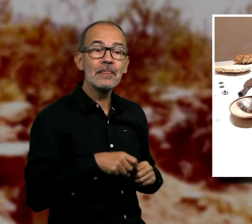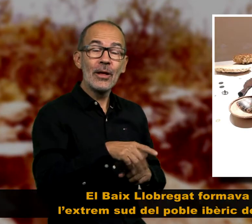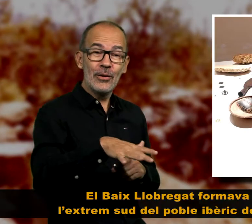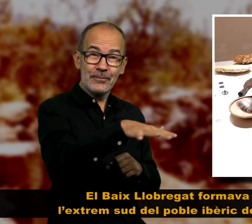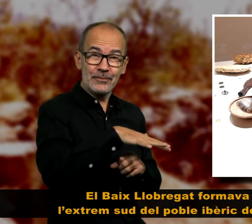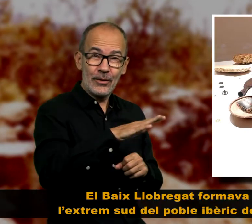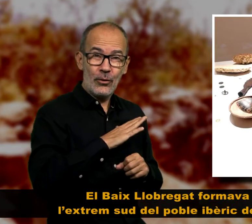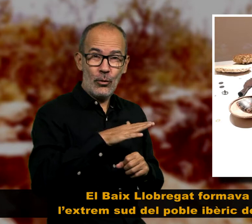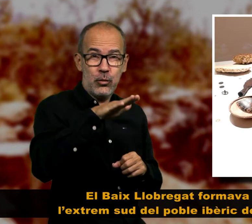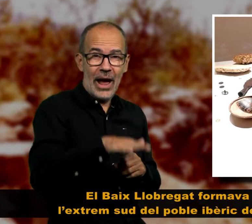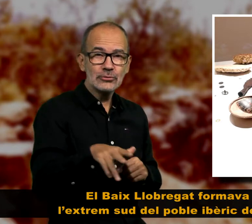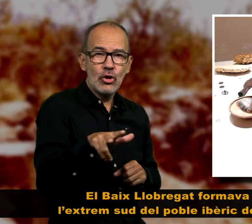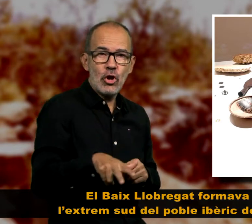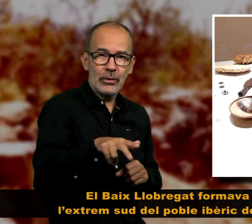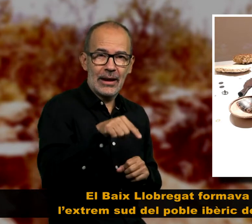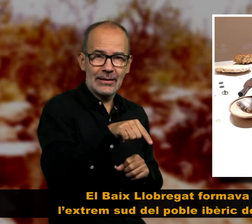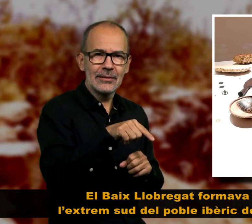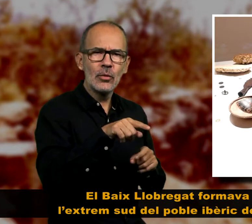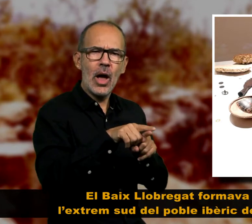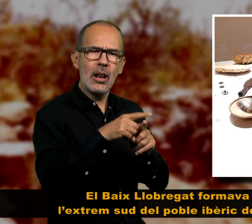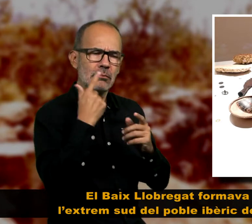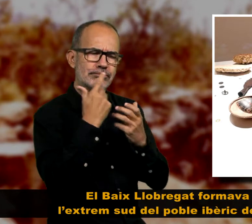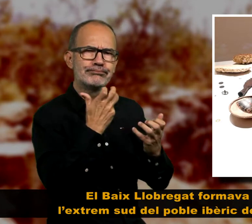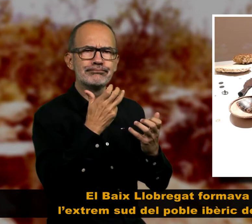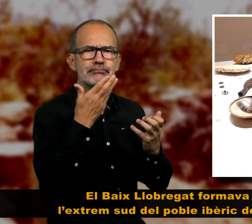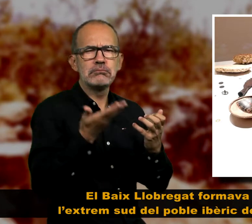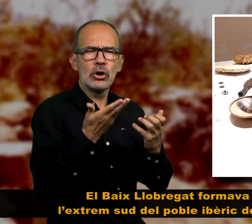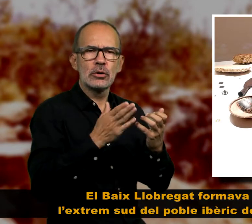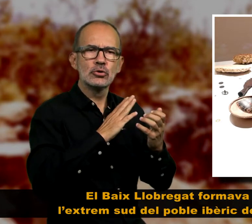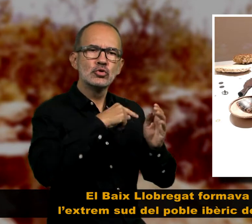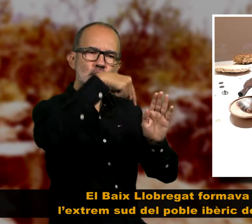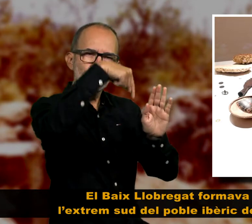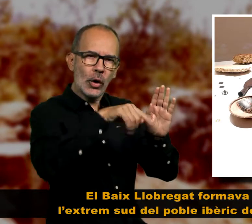El Baix Llobregat formava part de l'extrem sud del poble ibèric dels Laietans.